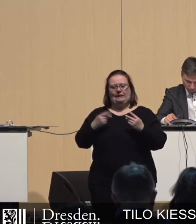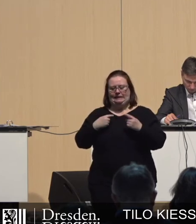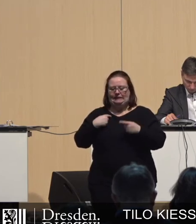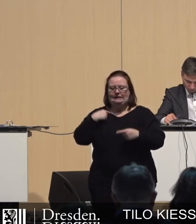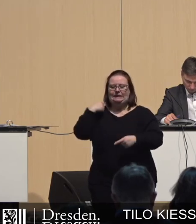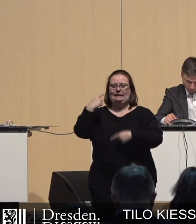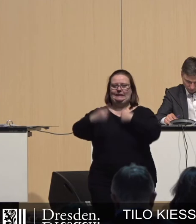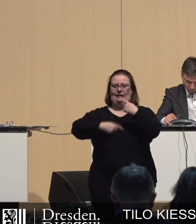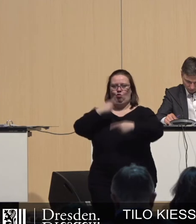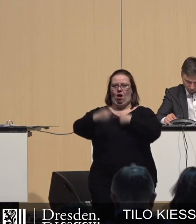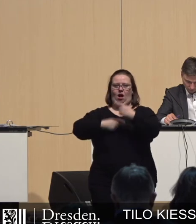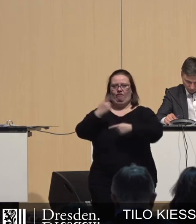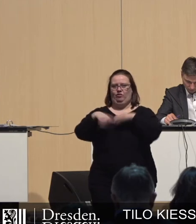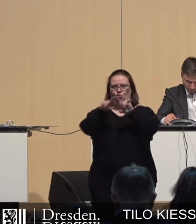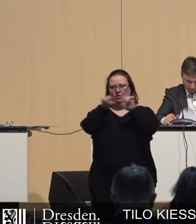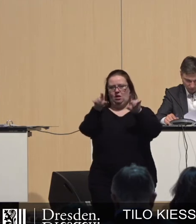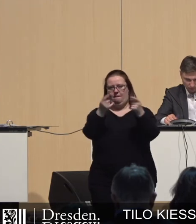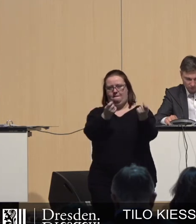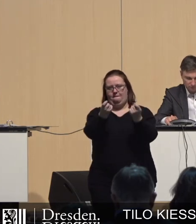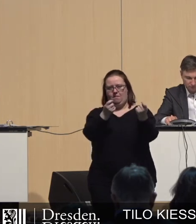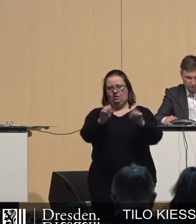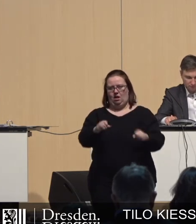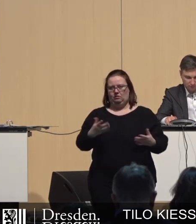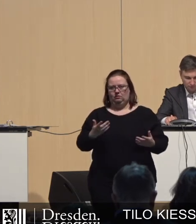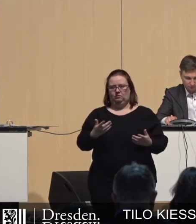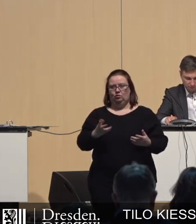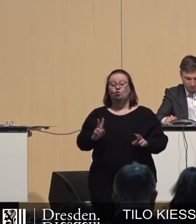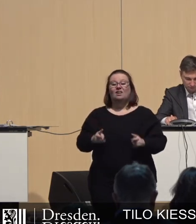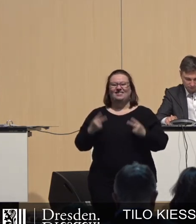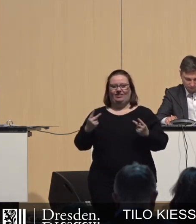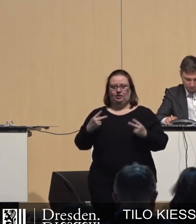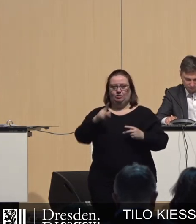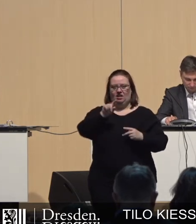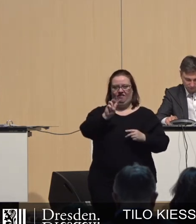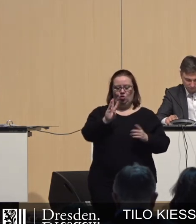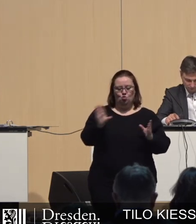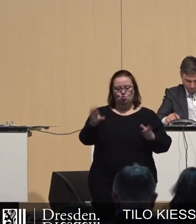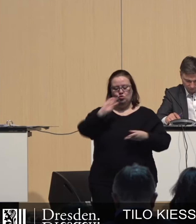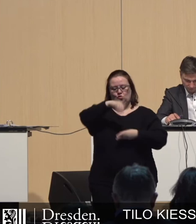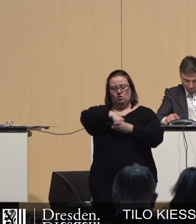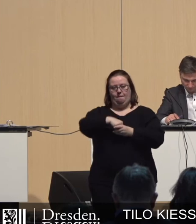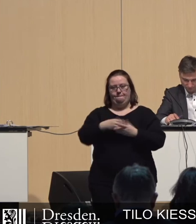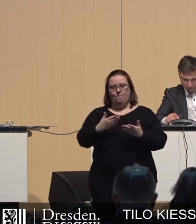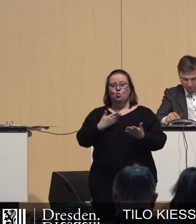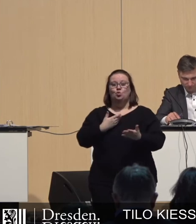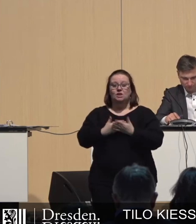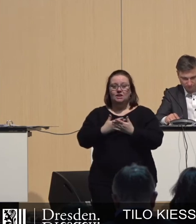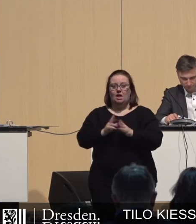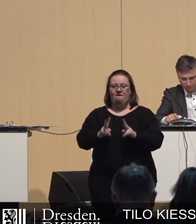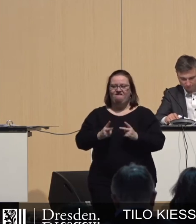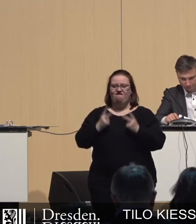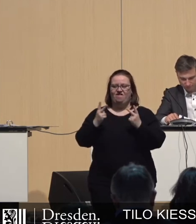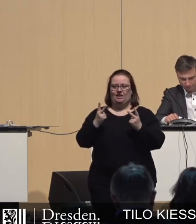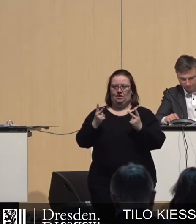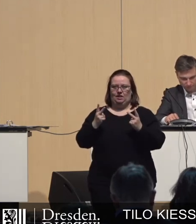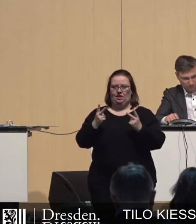dauerhaften Einflussnahme auf die Unternehmenspolitik. Und das geht eben nur mit der KBO zusammen. Und deswegen sagen wir, es muss